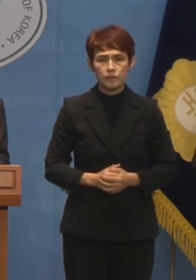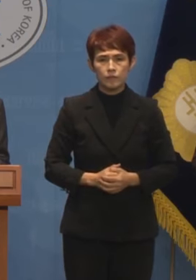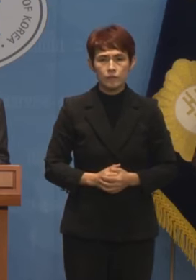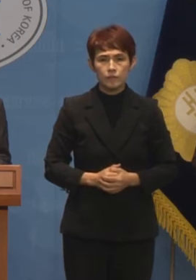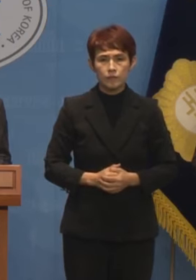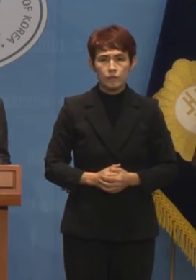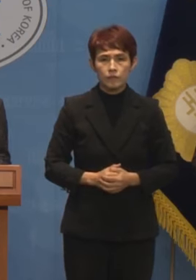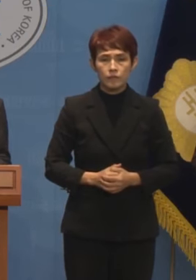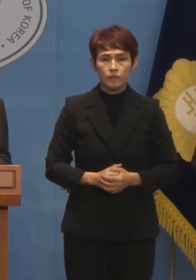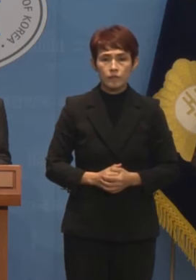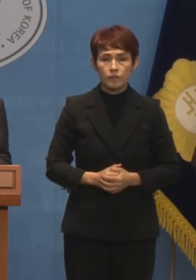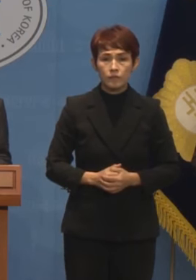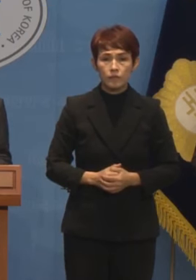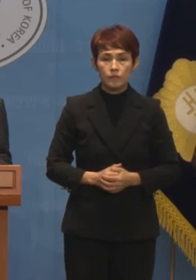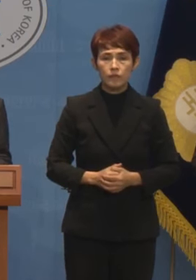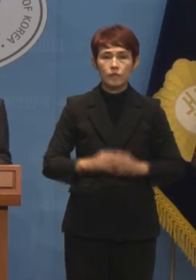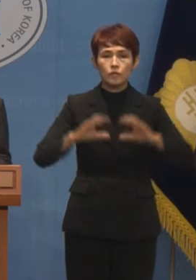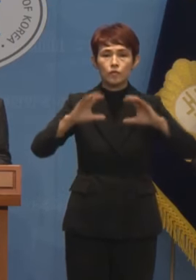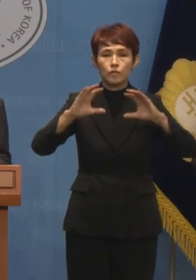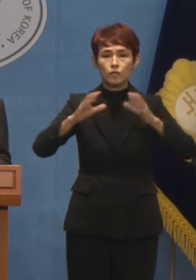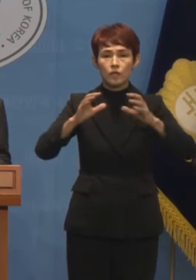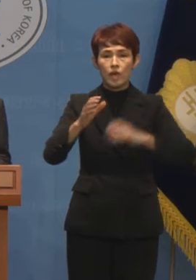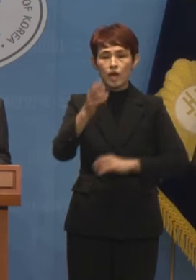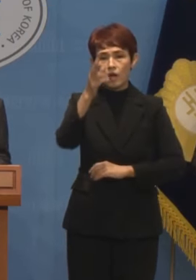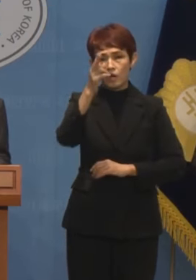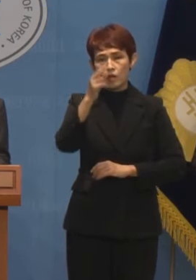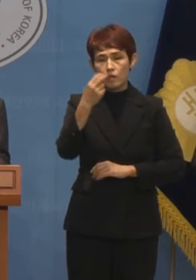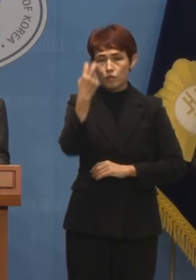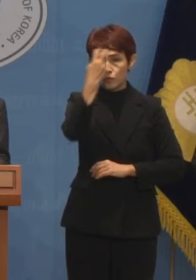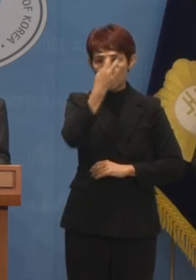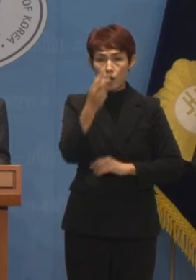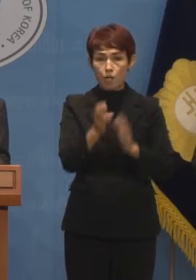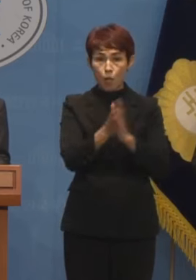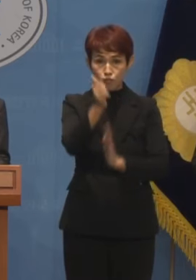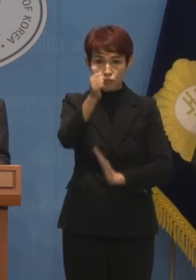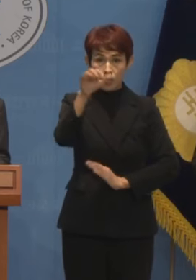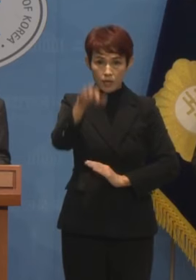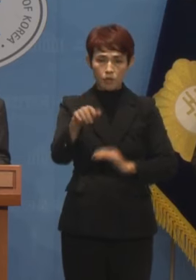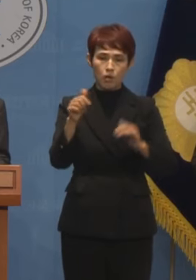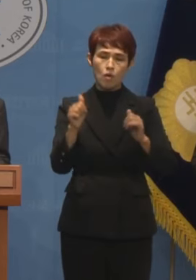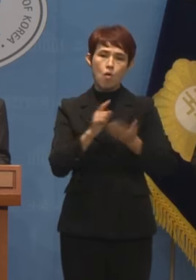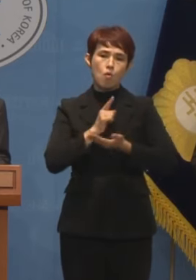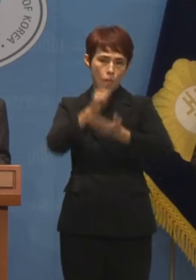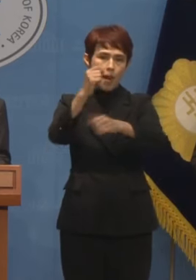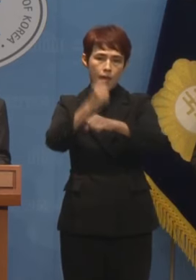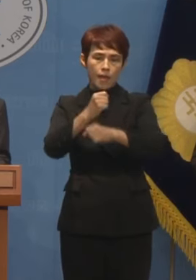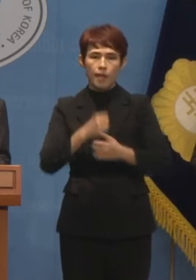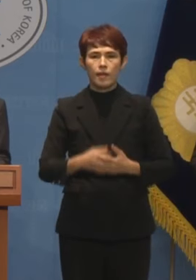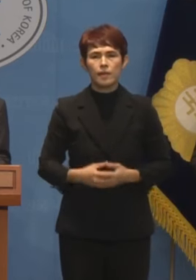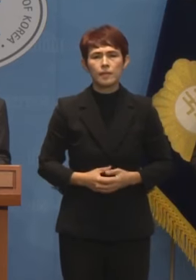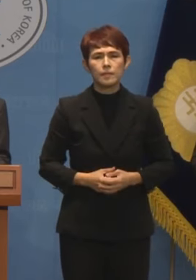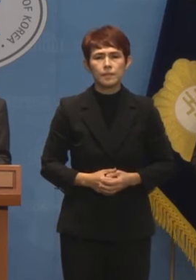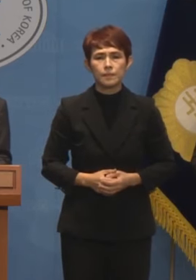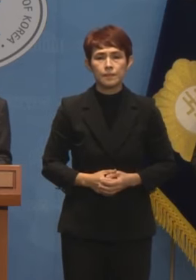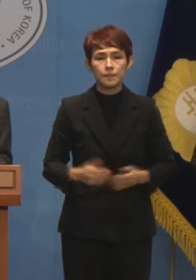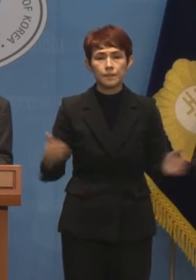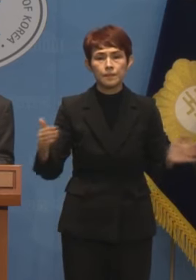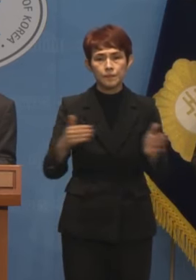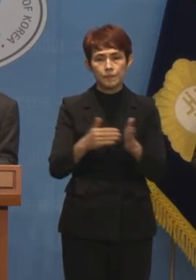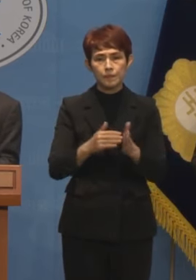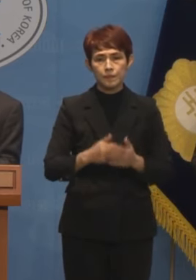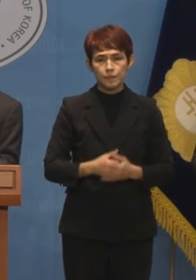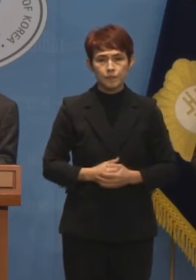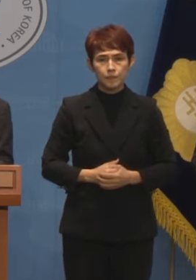기자회견을 마치고 곧바로 국가수사본부로 이동해 고소고발장을 접수하겠습니다. 이상입니다.